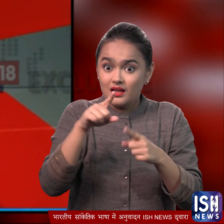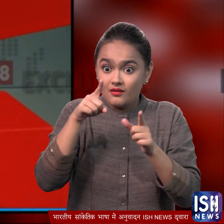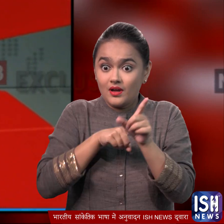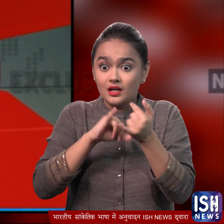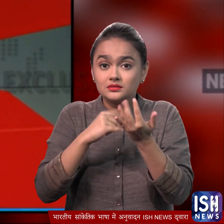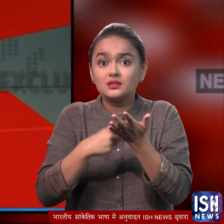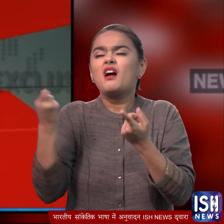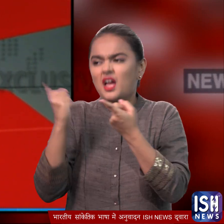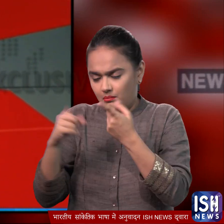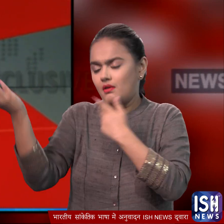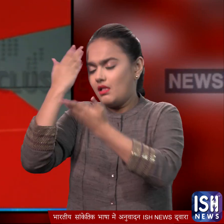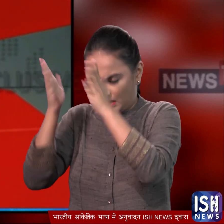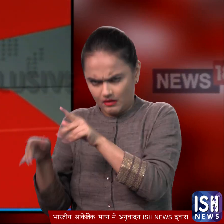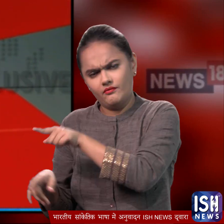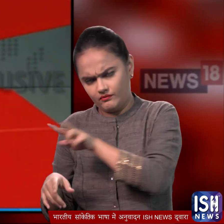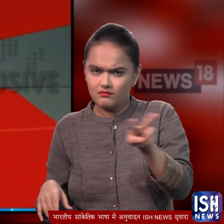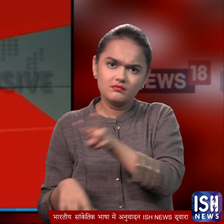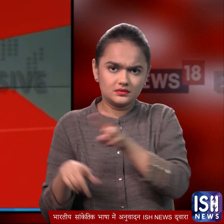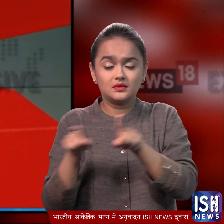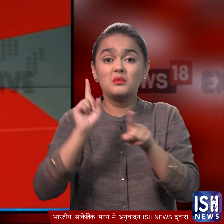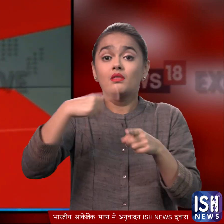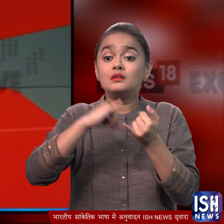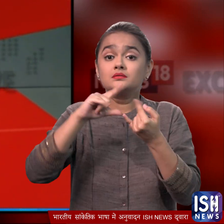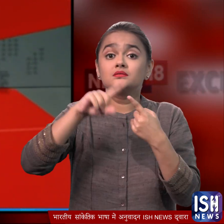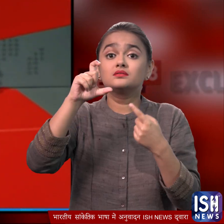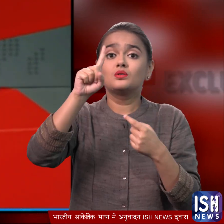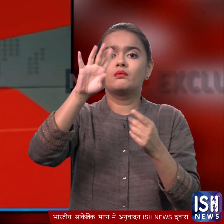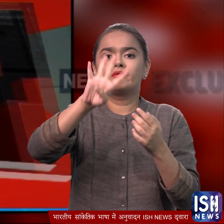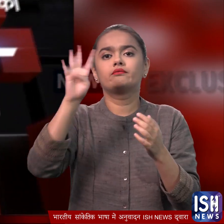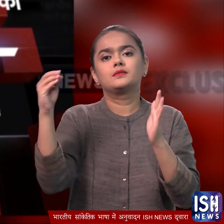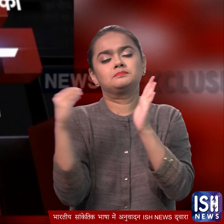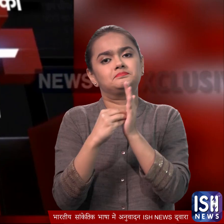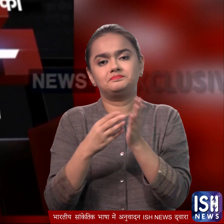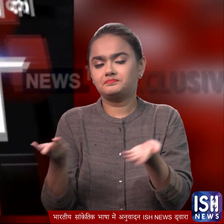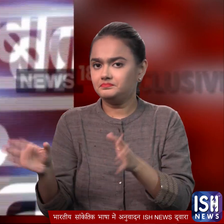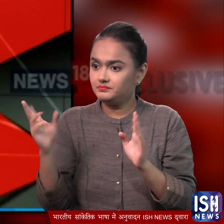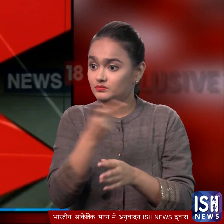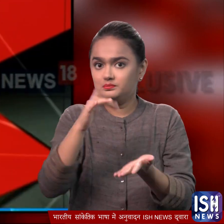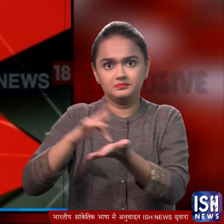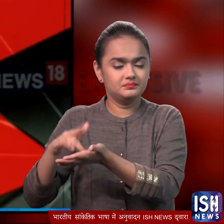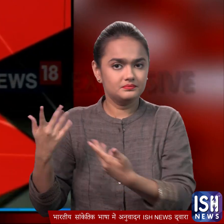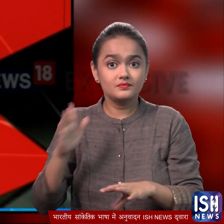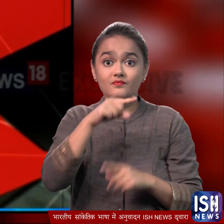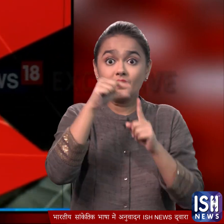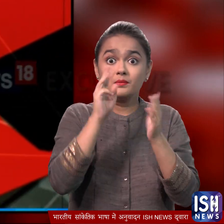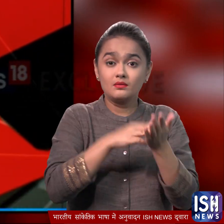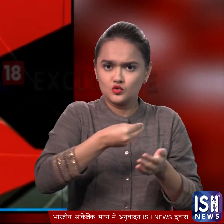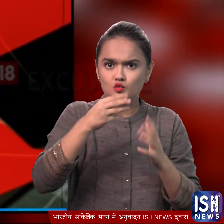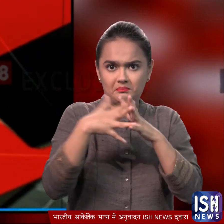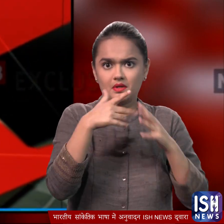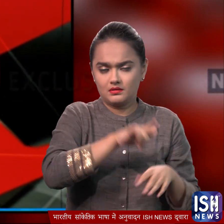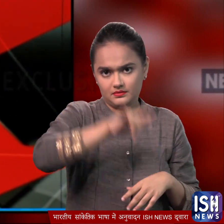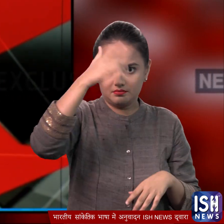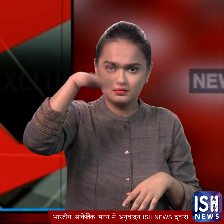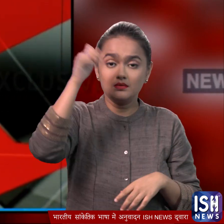में वाईएसआर कांग्रेस के कुछ सदस्य भी घायल हुए, जिसके बाद पुलिस ने इलाके में धारा 144 लगा दी। प्रधानमंत्री सुबह अमेरिका दौरे पर रवाना